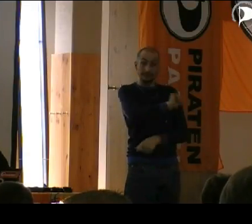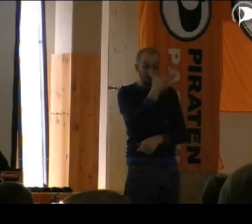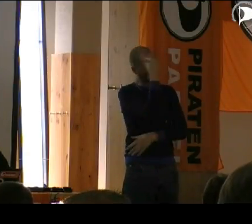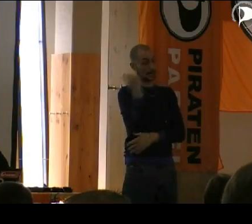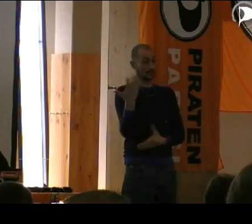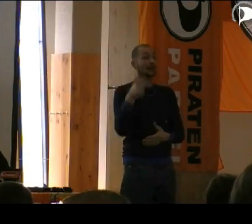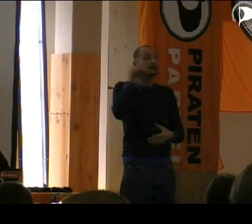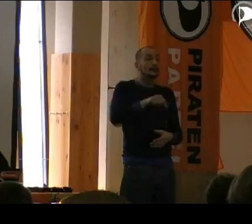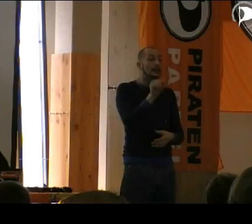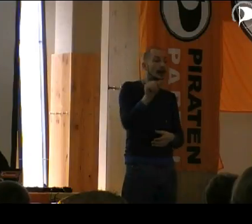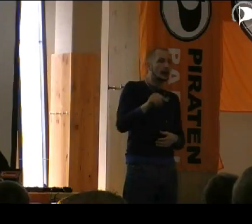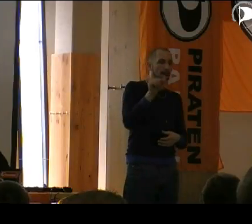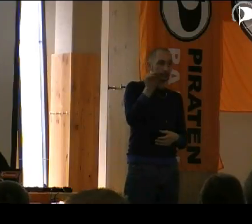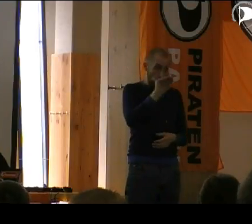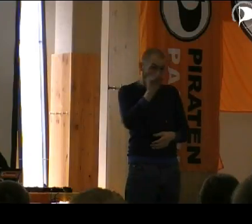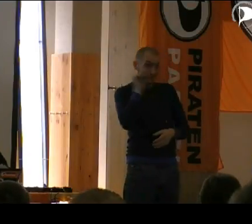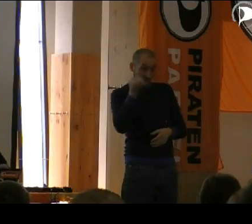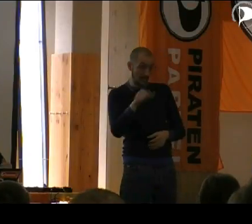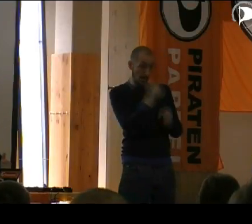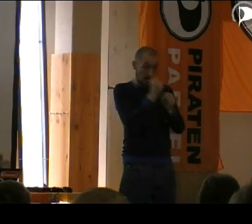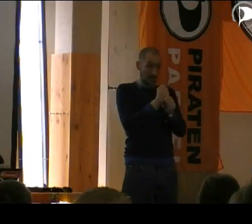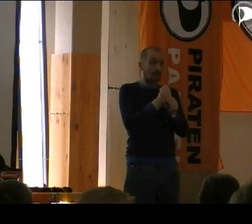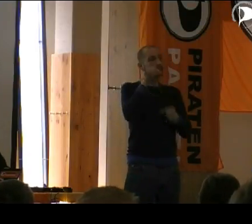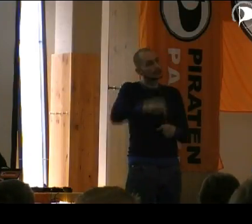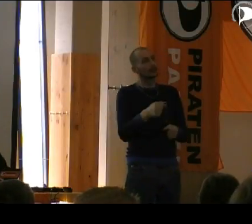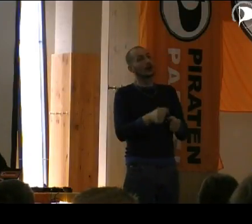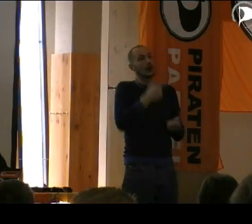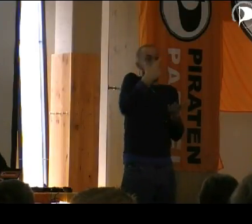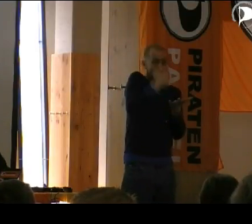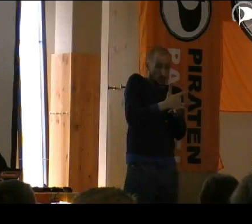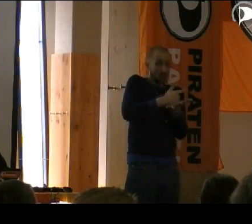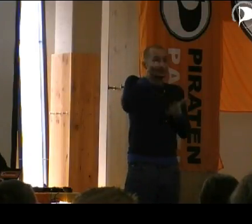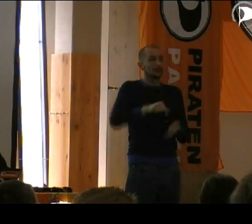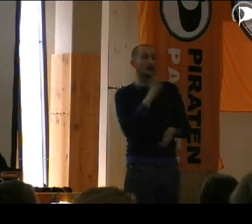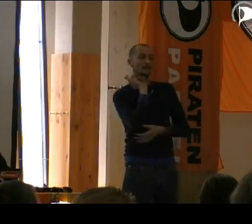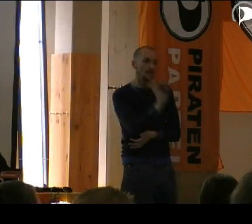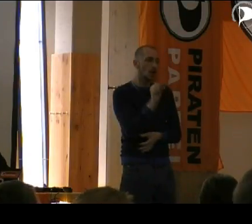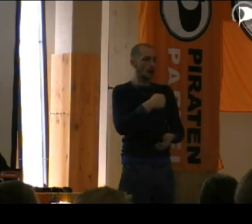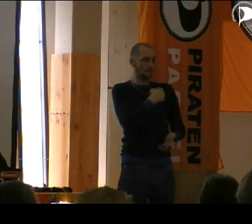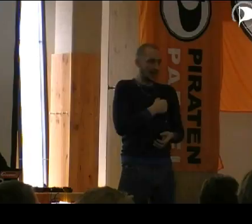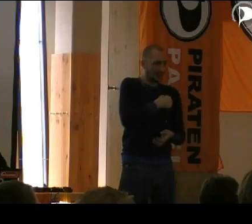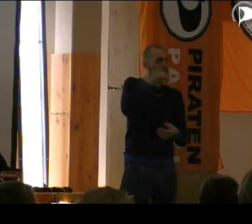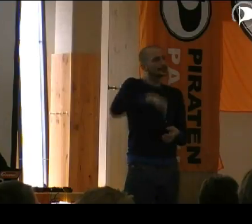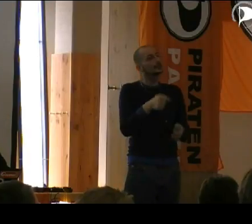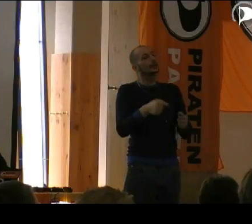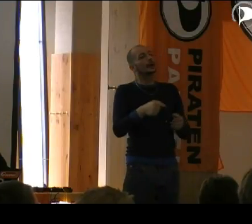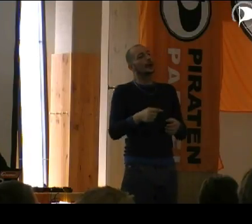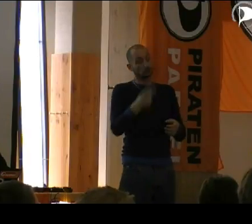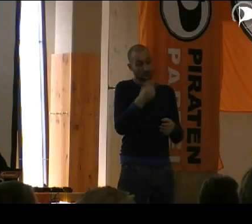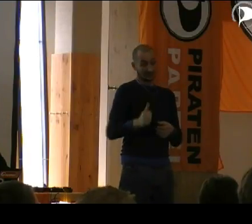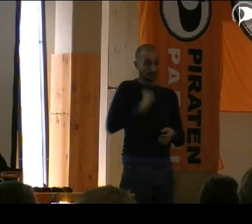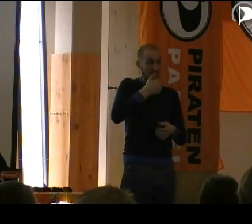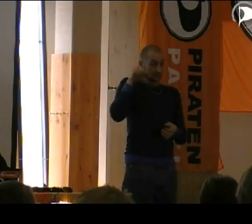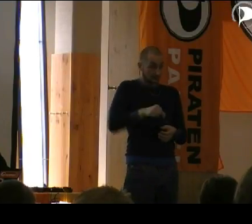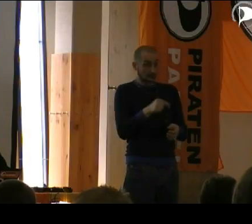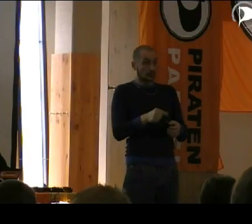speziellen themas weil es seinen job und daher auch sein einkommen zugunsten der partei und seine arbeit als schatzmeister vernachlässigt